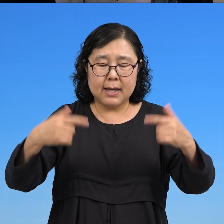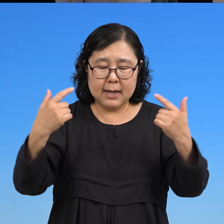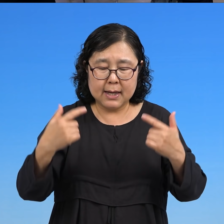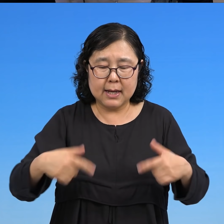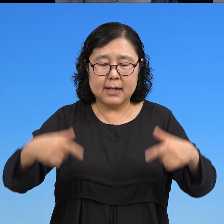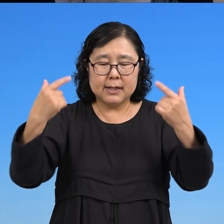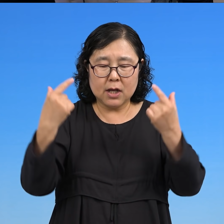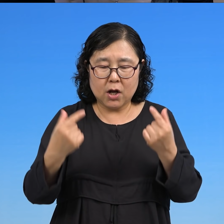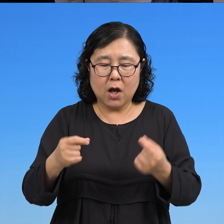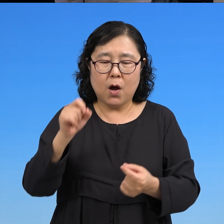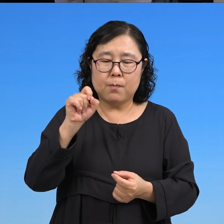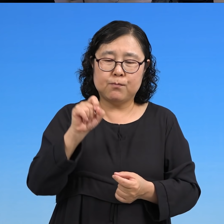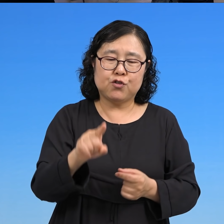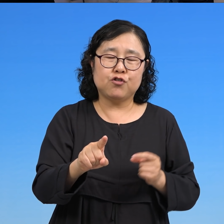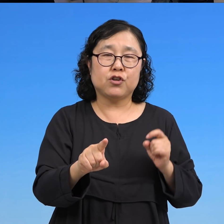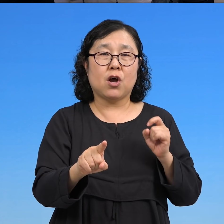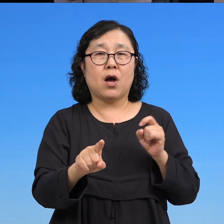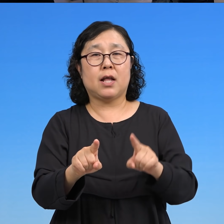고나여